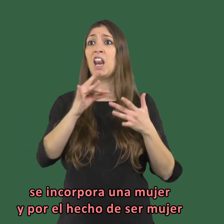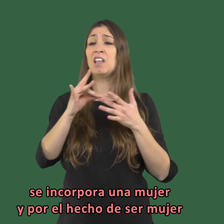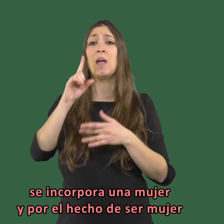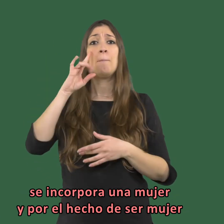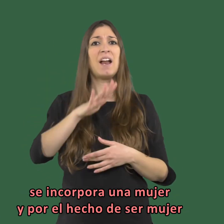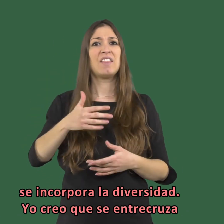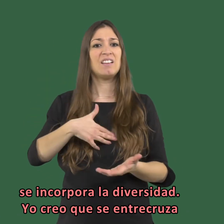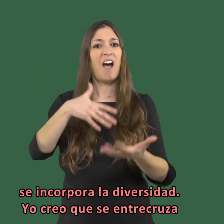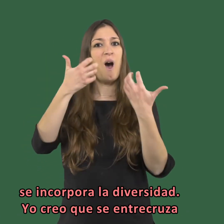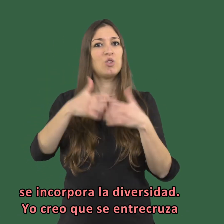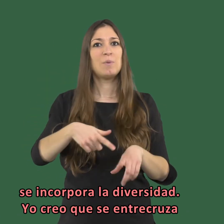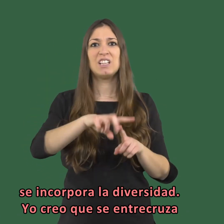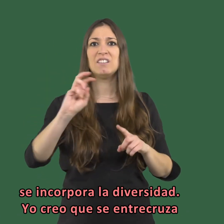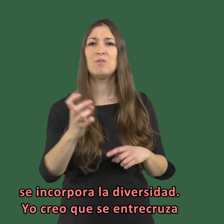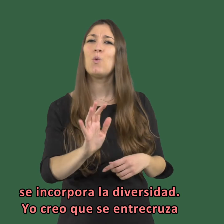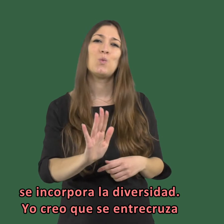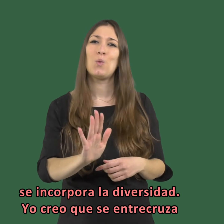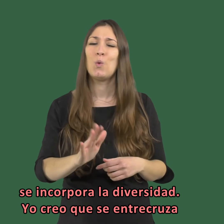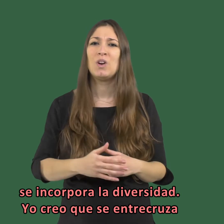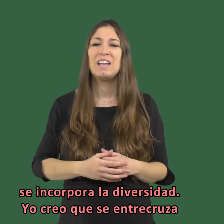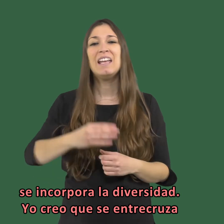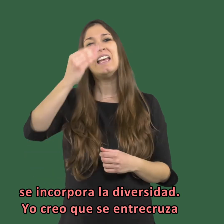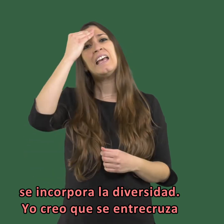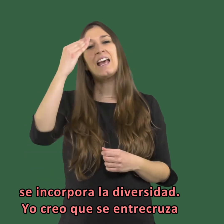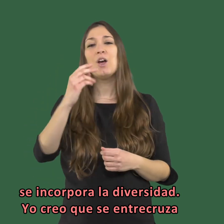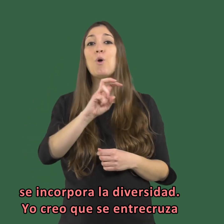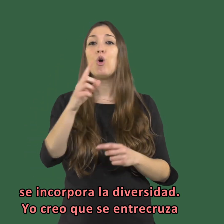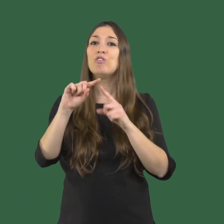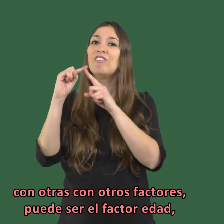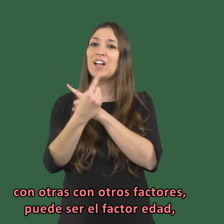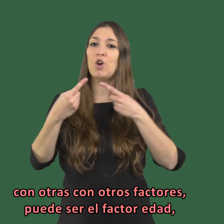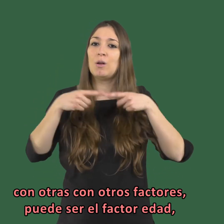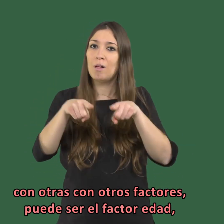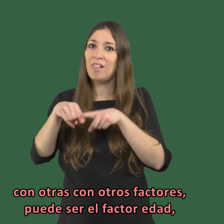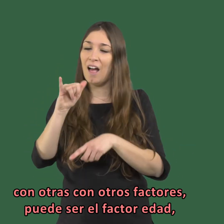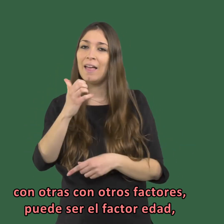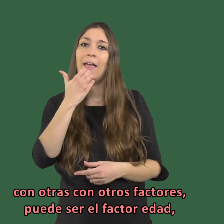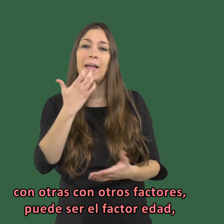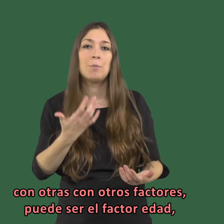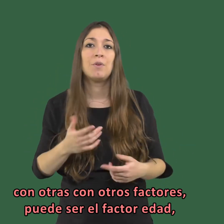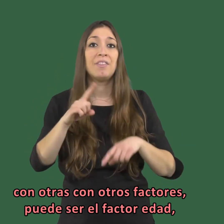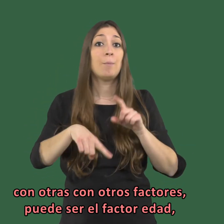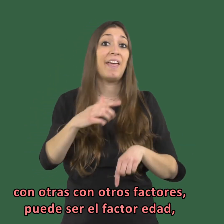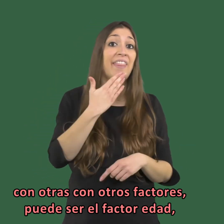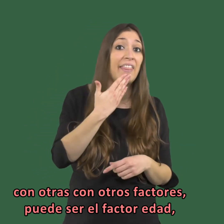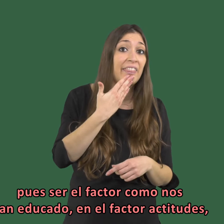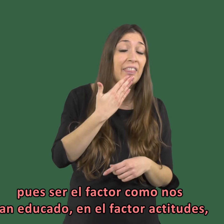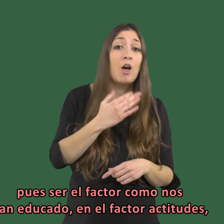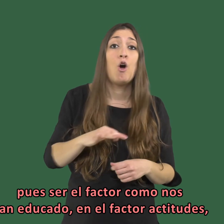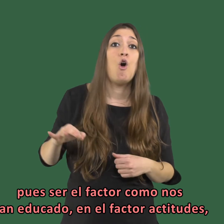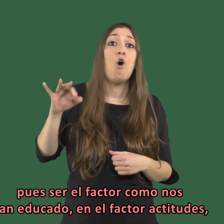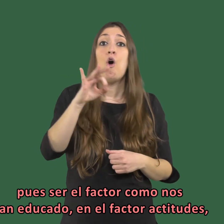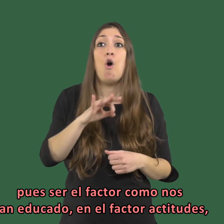por el hecho de ser mujer se incorpora la diversidad. Yo creo que entrecruza con otros factores, ¿no? Puede ser el factor edad, puede